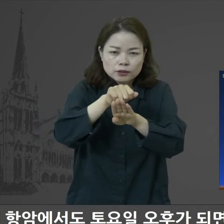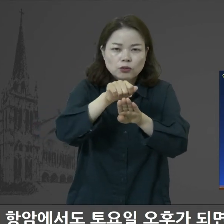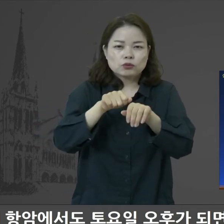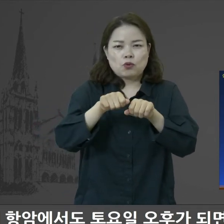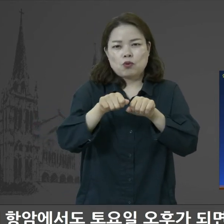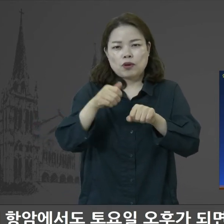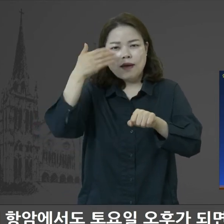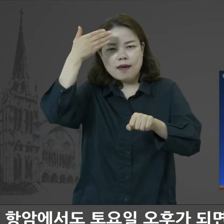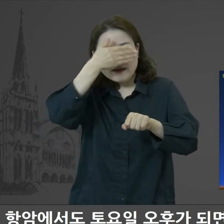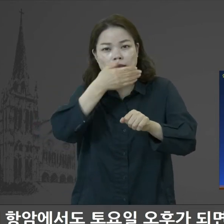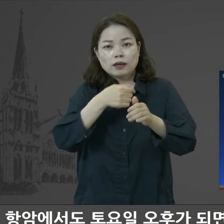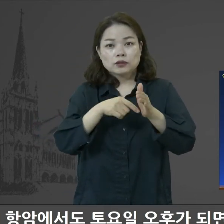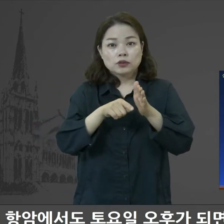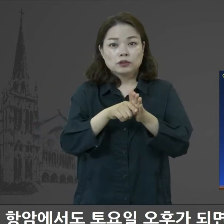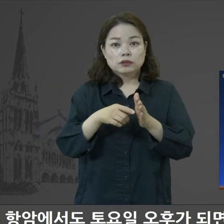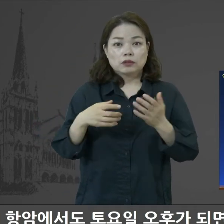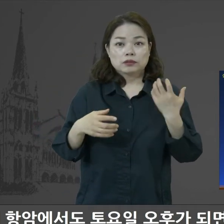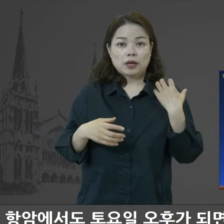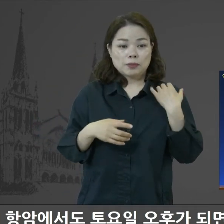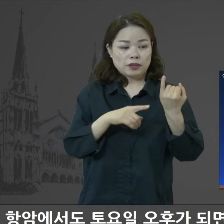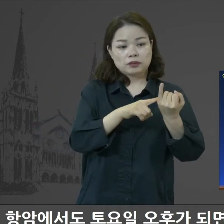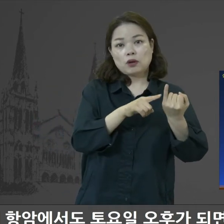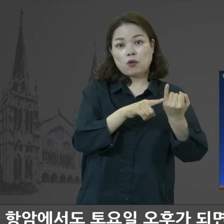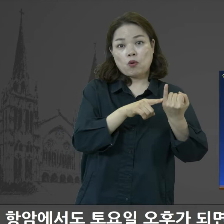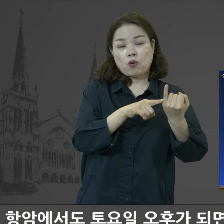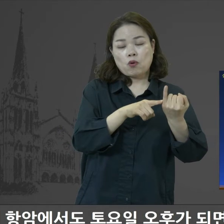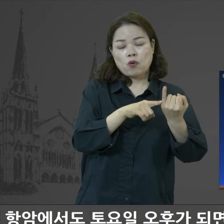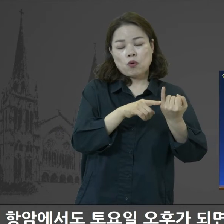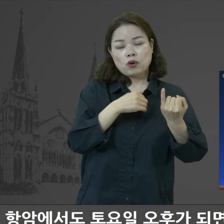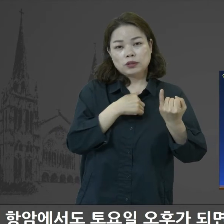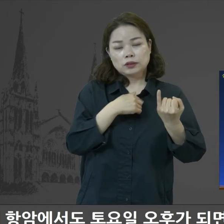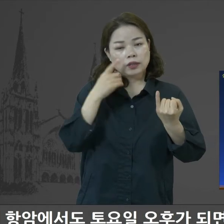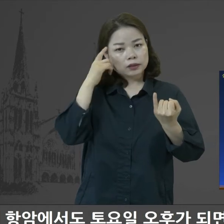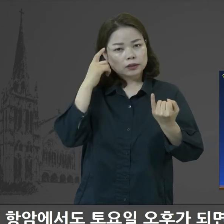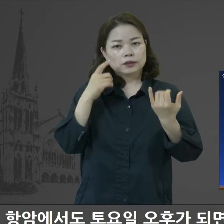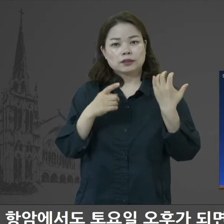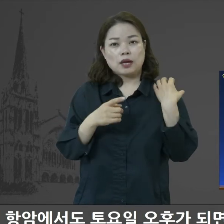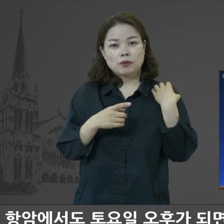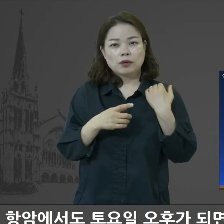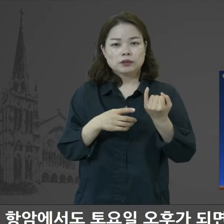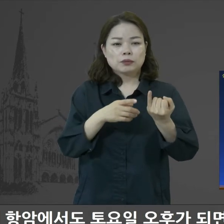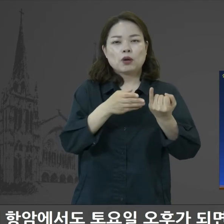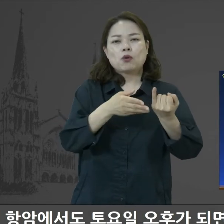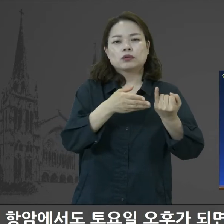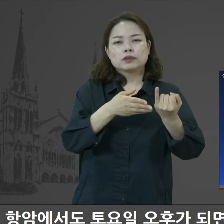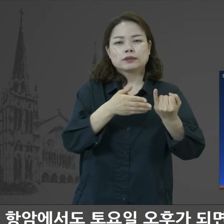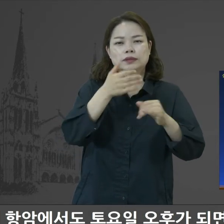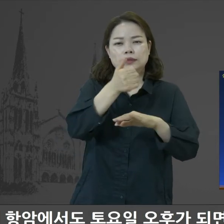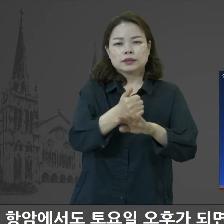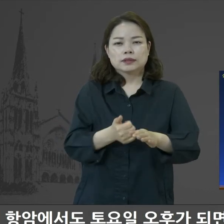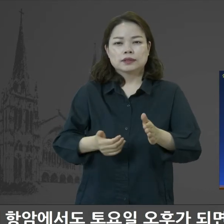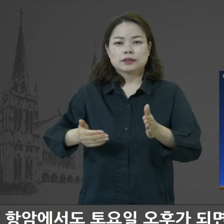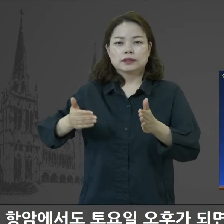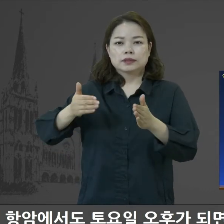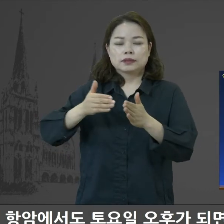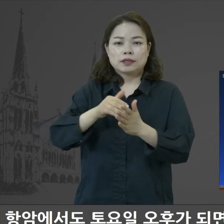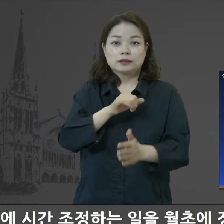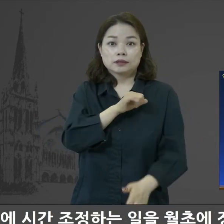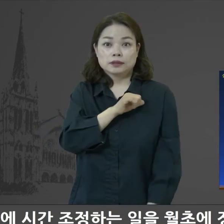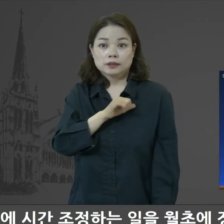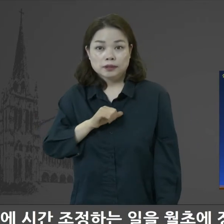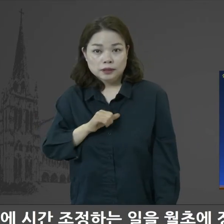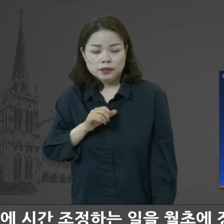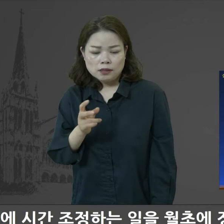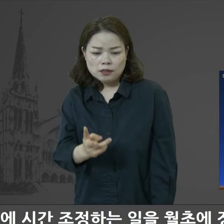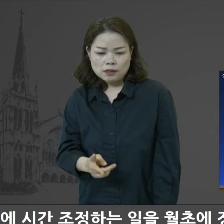위해서 이것을 사명으로 여기신 거죠. 이 관심이, 이 사명이 권사님을 끝까지 버티게 만들고